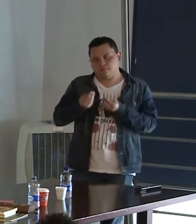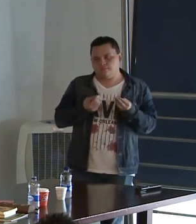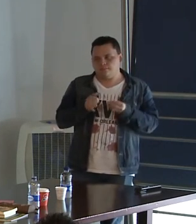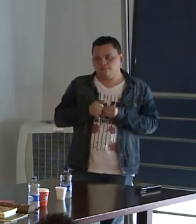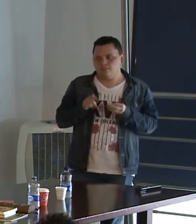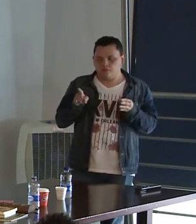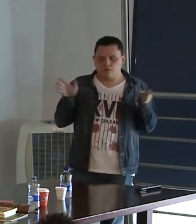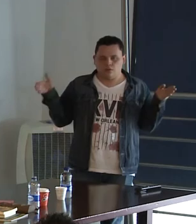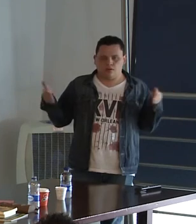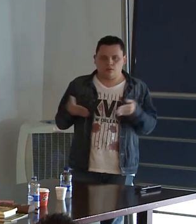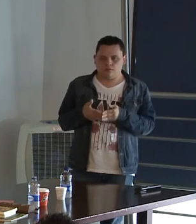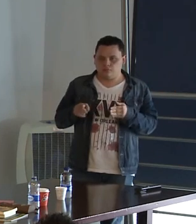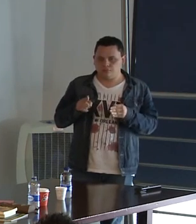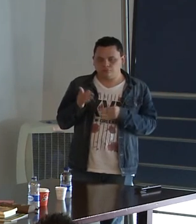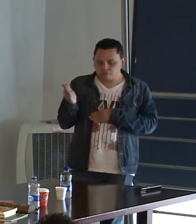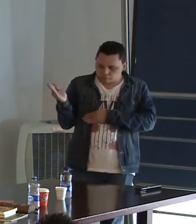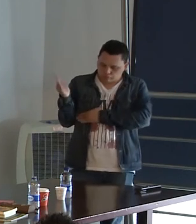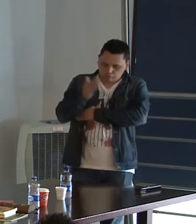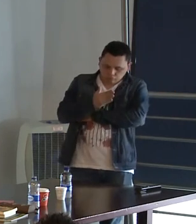a ir cerrando la jornada.